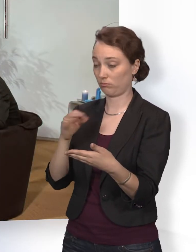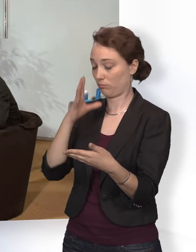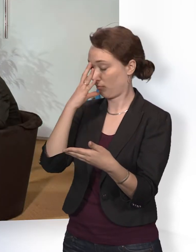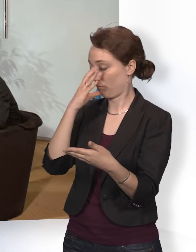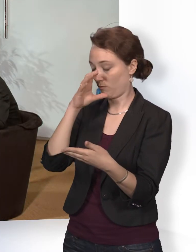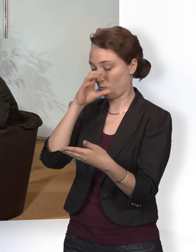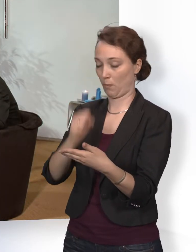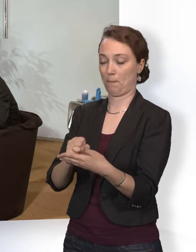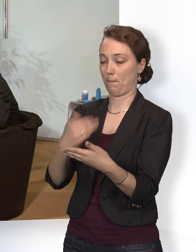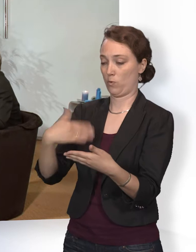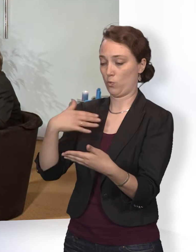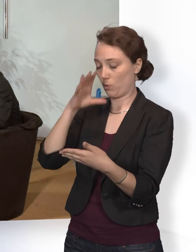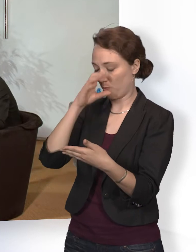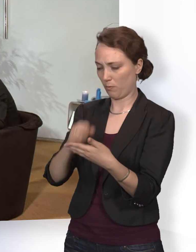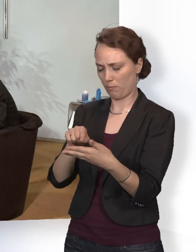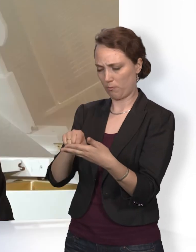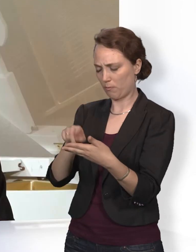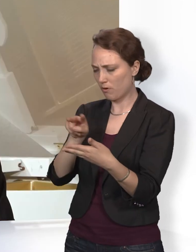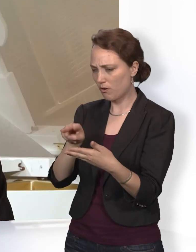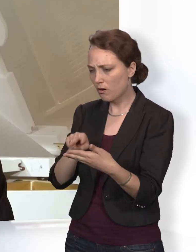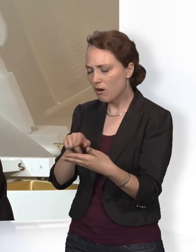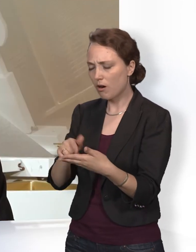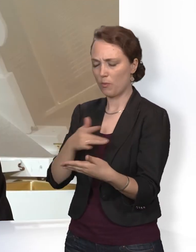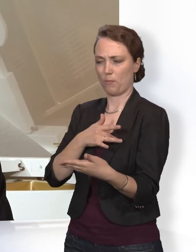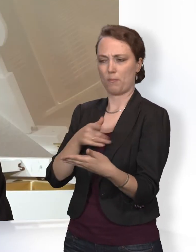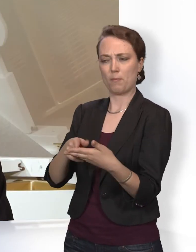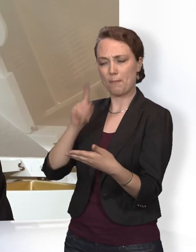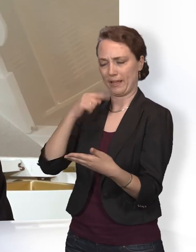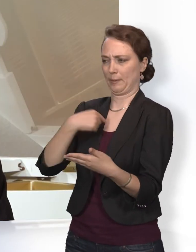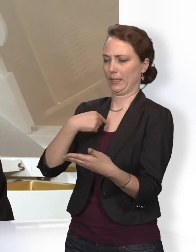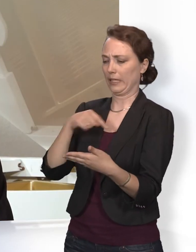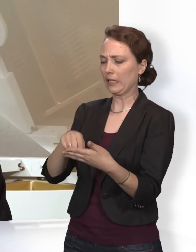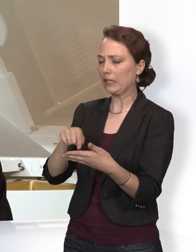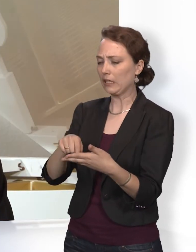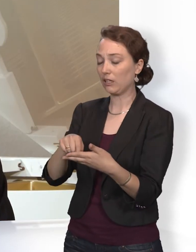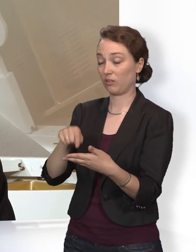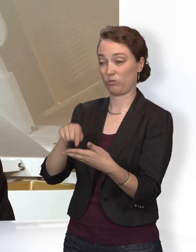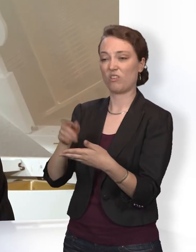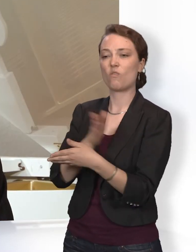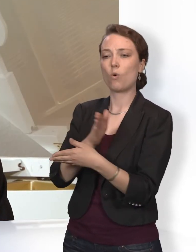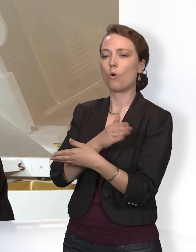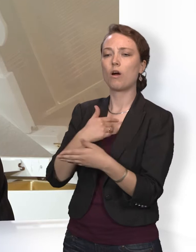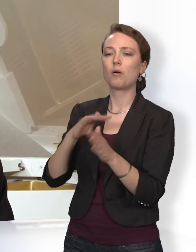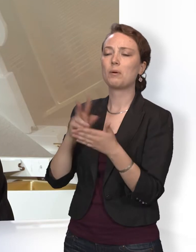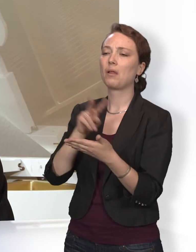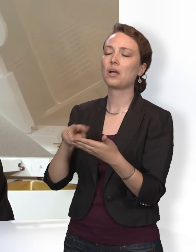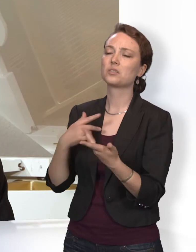dass ich ja da gemeint bin. Mhm. Und so kam ich nach vielen Jahren wieder zum regelmäßigen